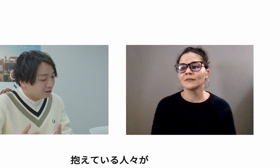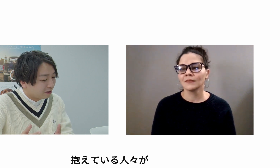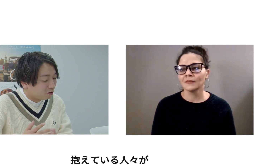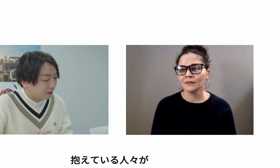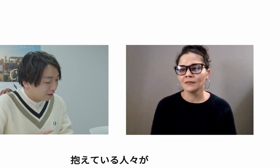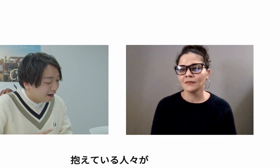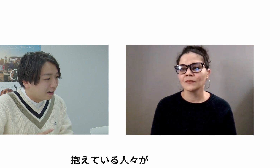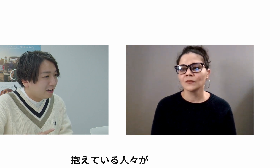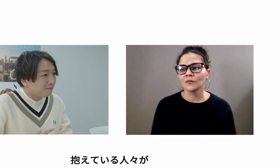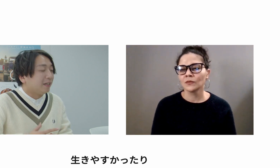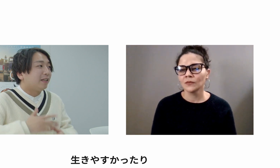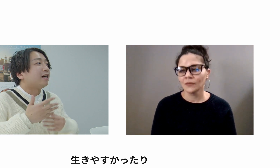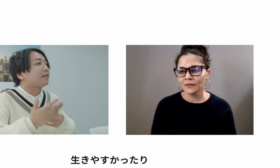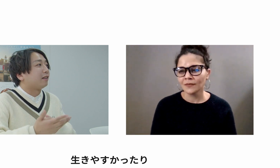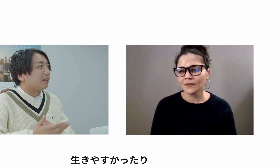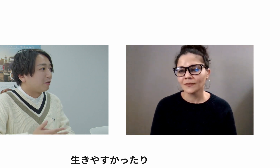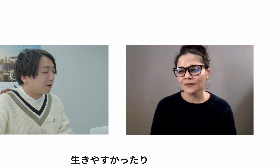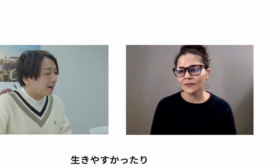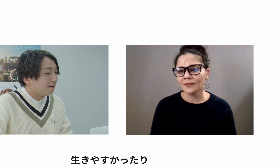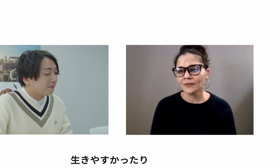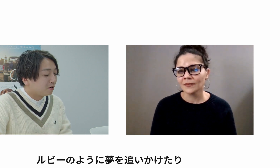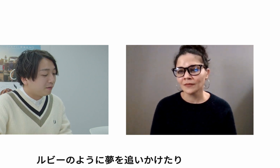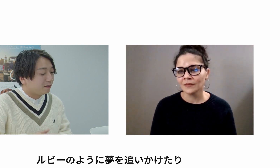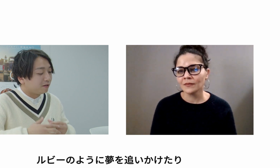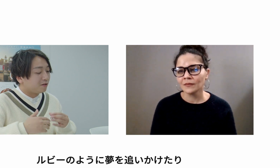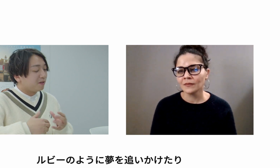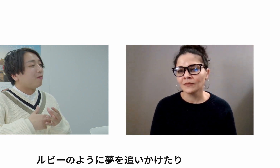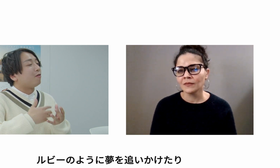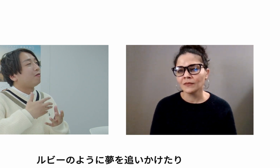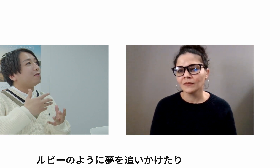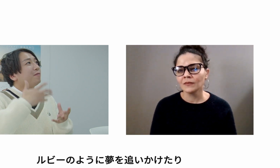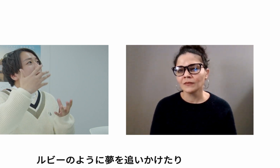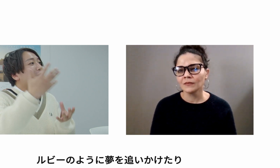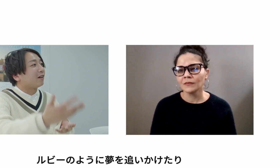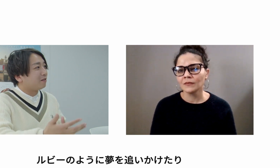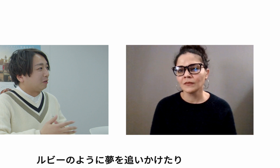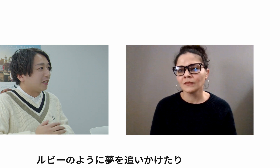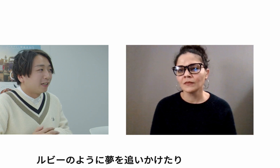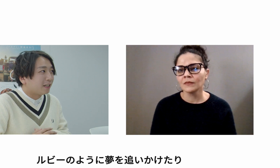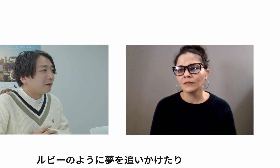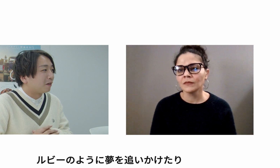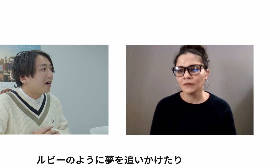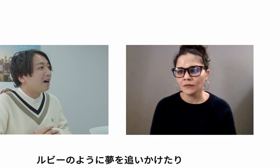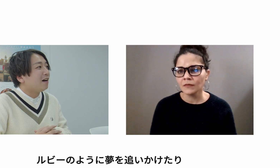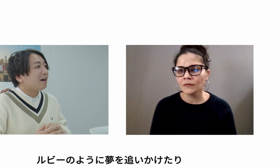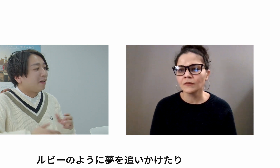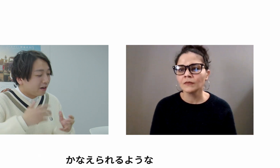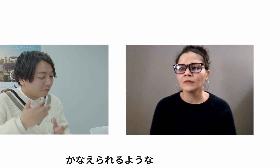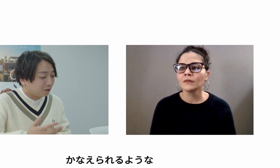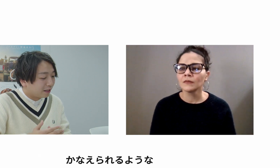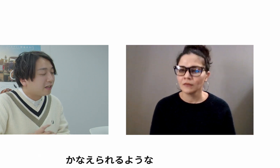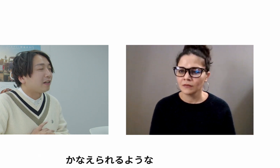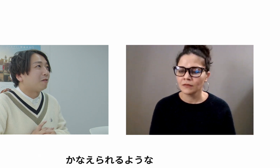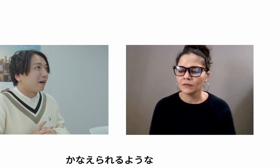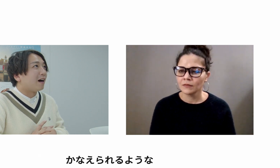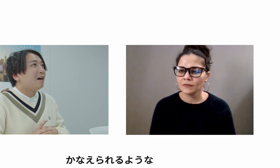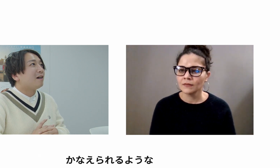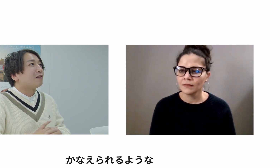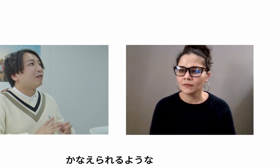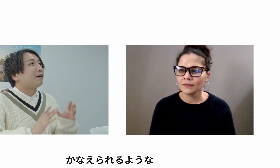人々が、生きやすかったりとか、ルビーのように夢を追いかけることができたりとか叶えることができたりとか、そういったような